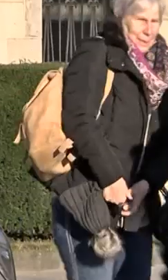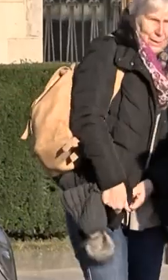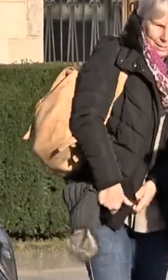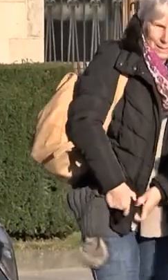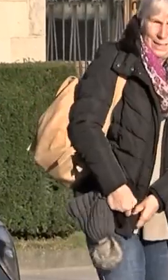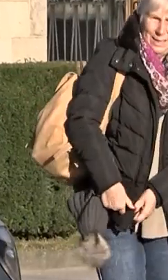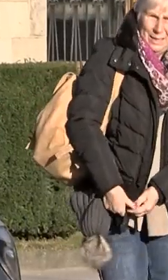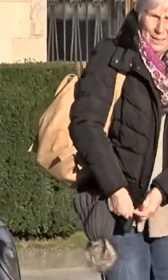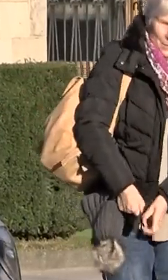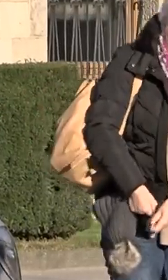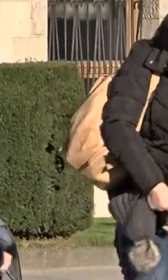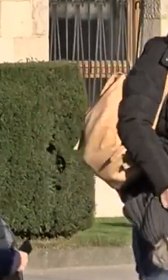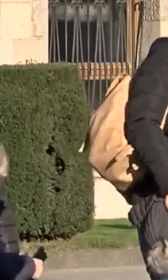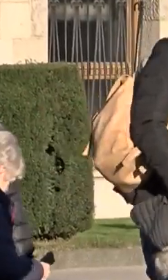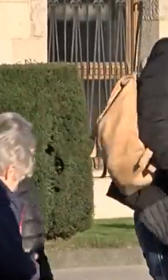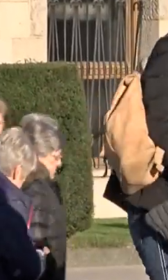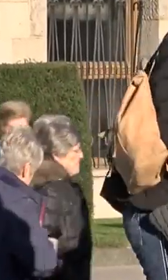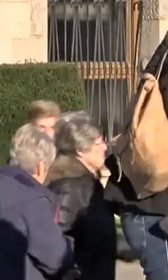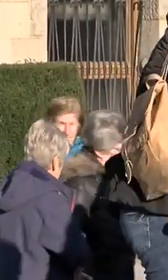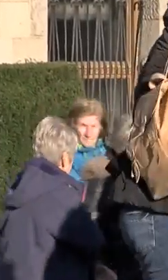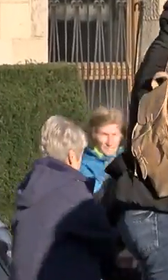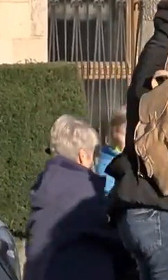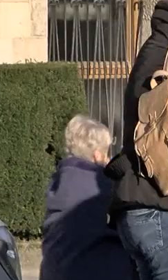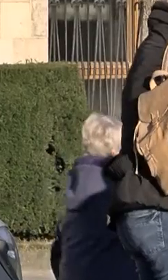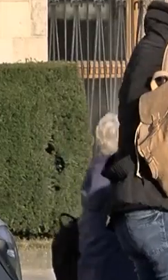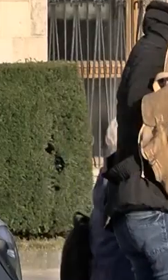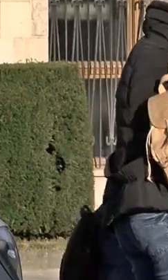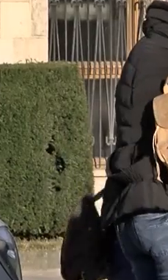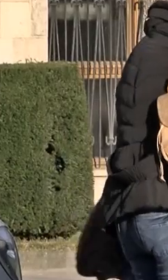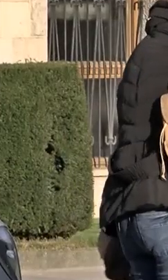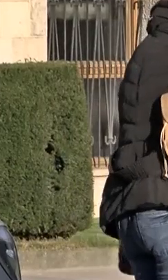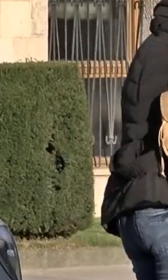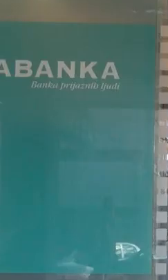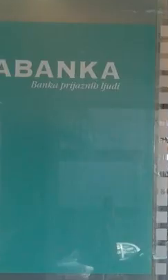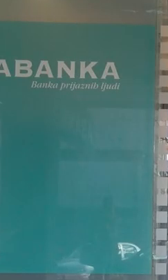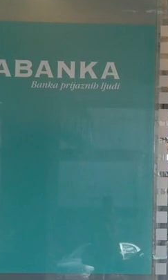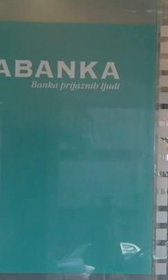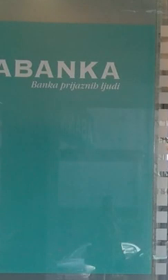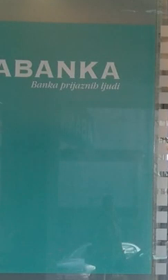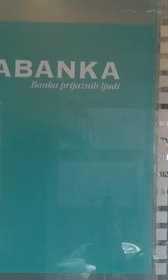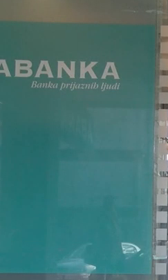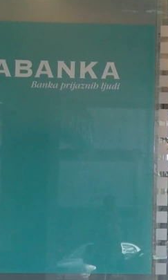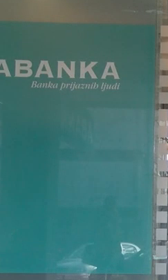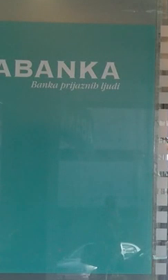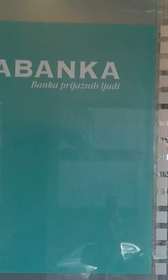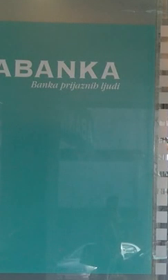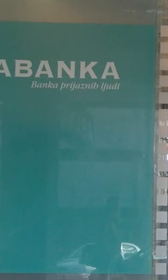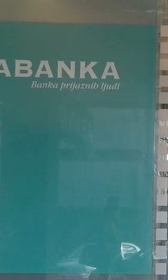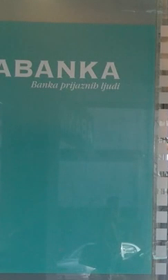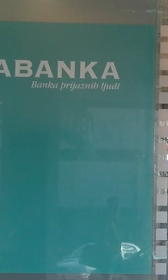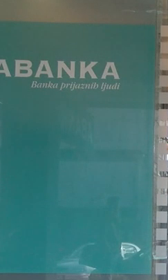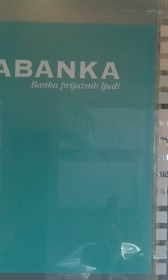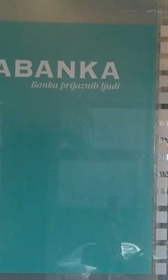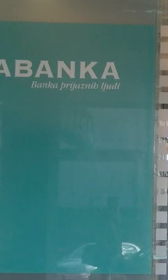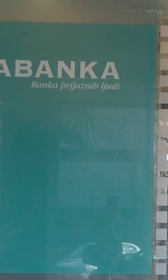Banke in hranilnice jih zaradi omejevanja širjenja koronavirusa pozivajo, naj poslovalnice obiščejo le v nujnem primeru. Ob